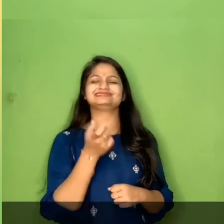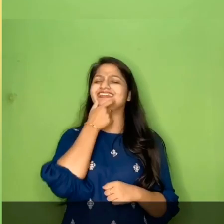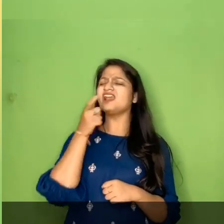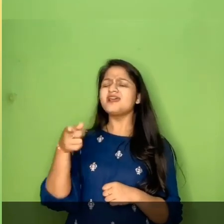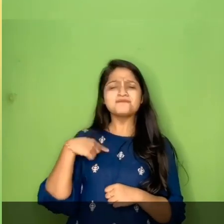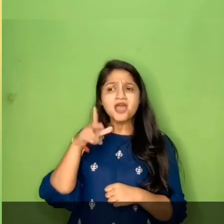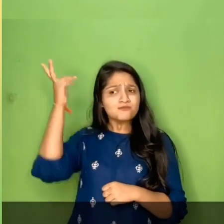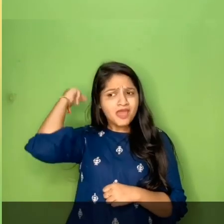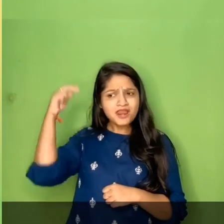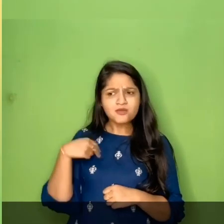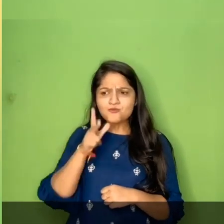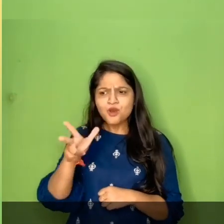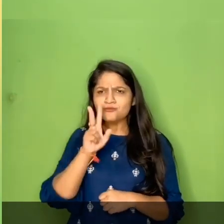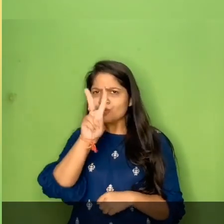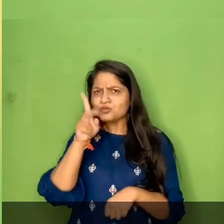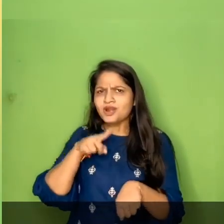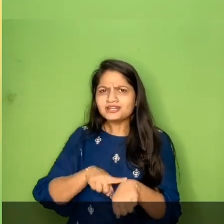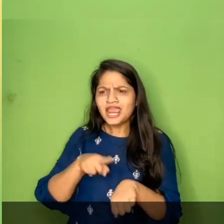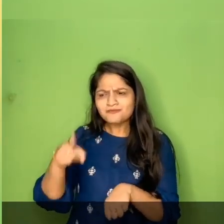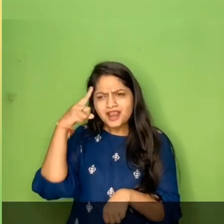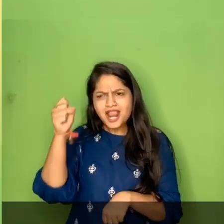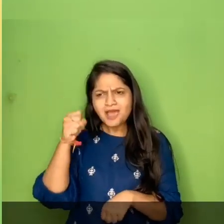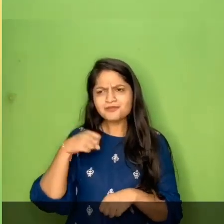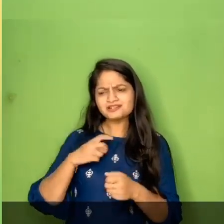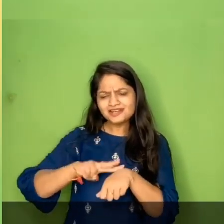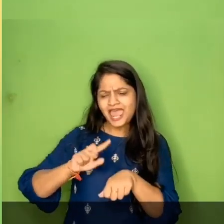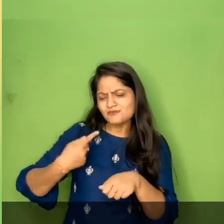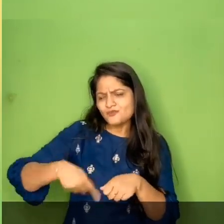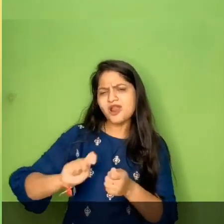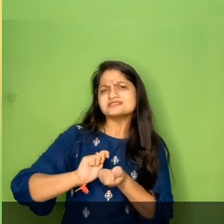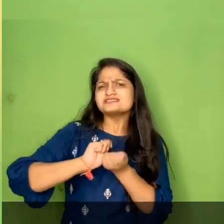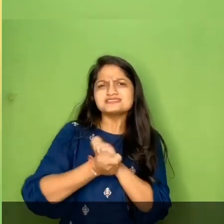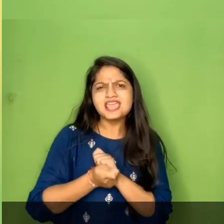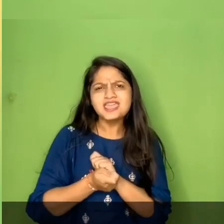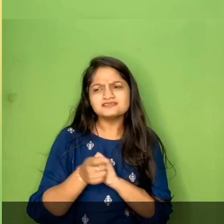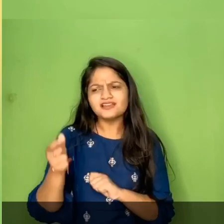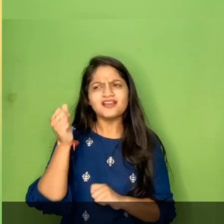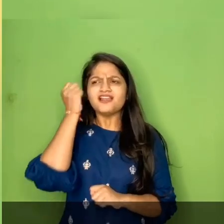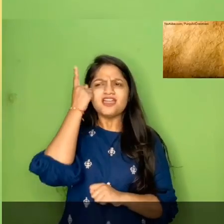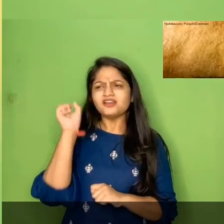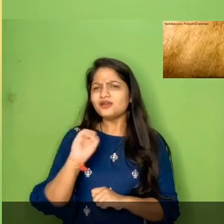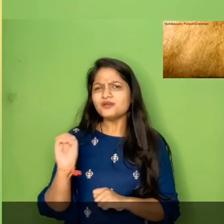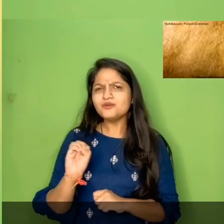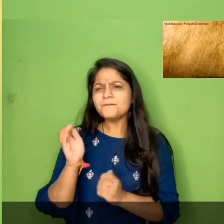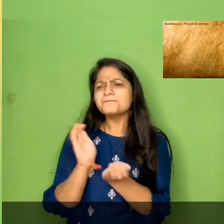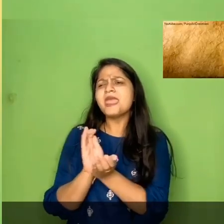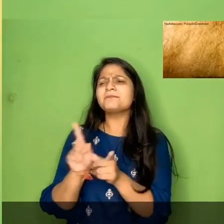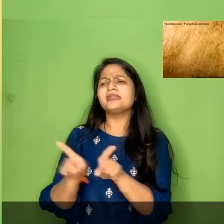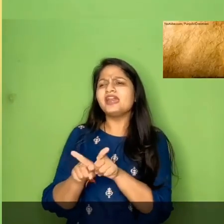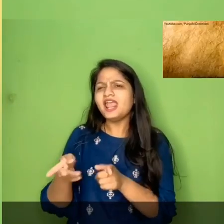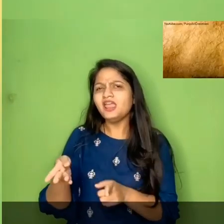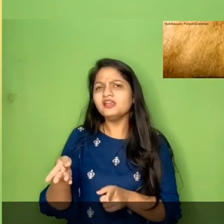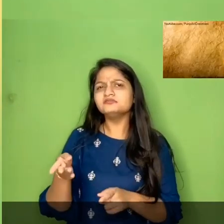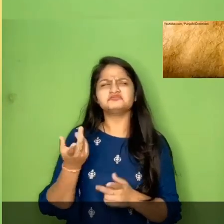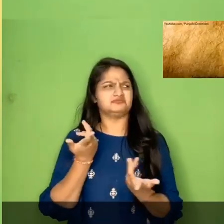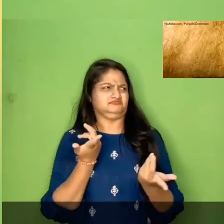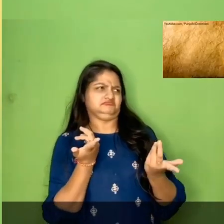बने रहो। ये सुन के वो राजा कहता है, तुम्हें 2 बार पहले बताया था समय बदल जाएगा, समय बदल जाएगा, तुम क्यों बच्चों वाली बात